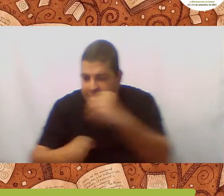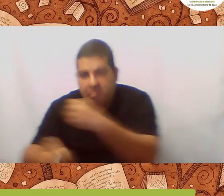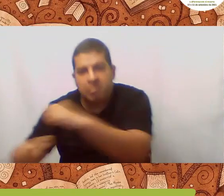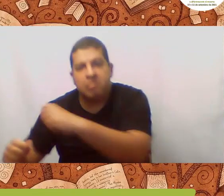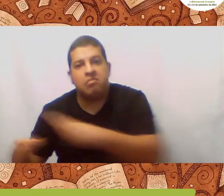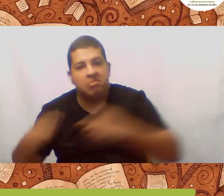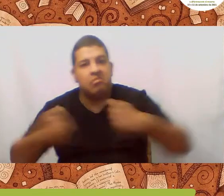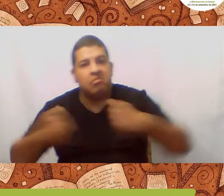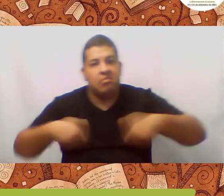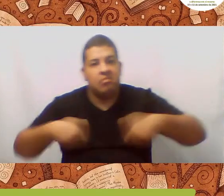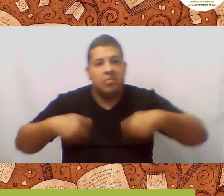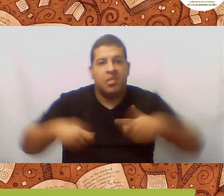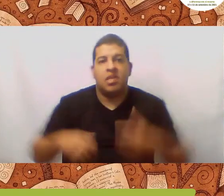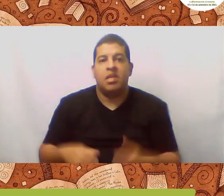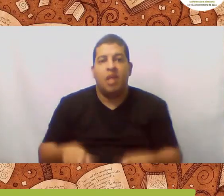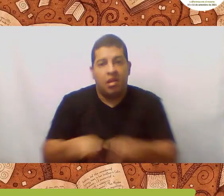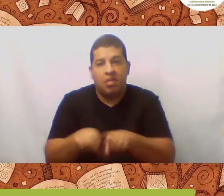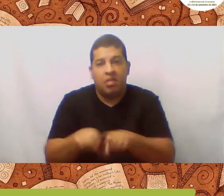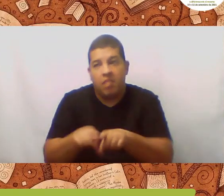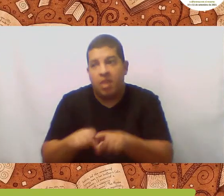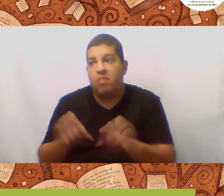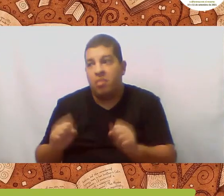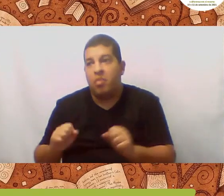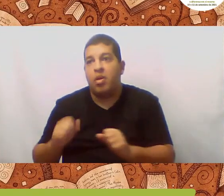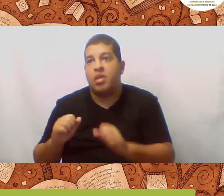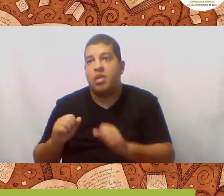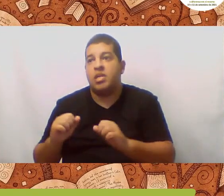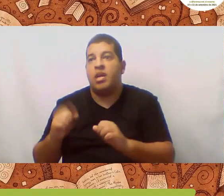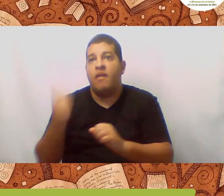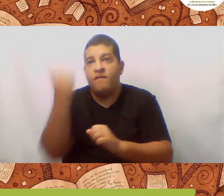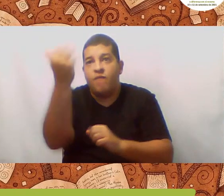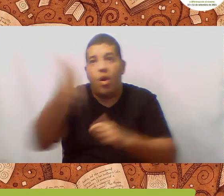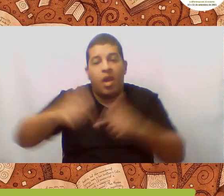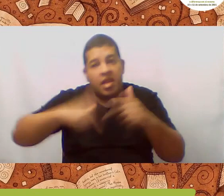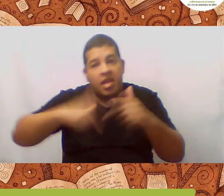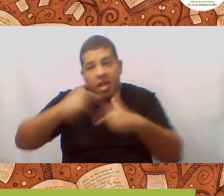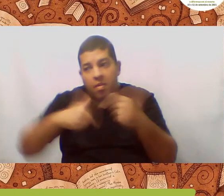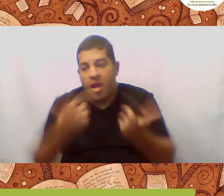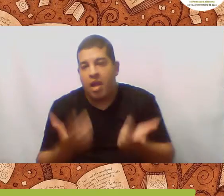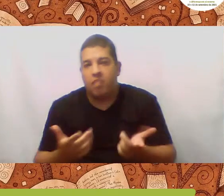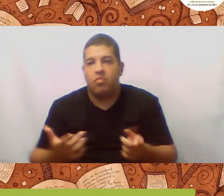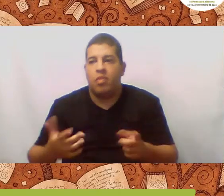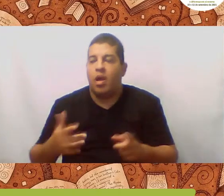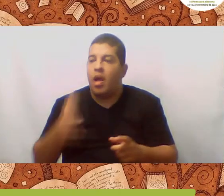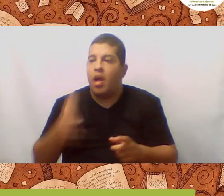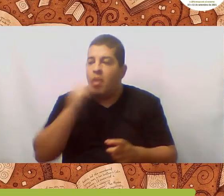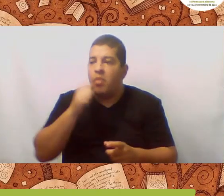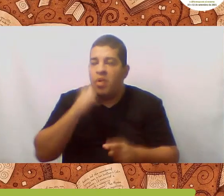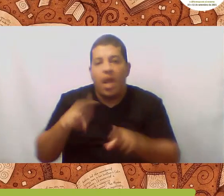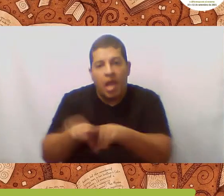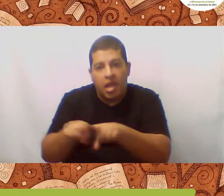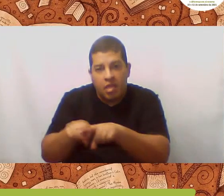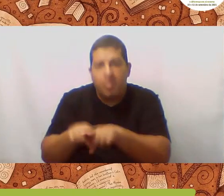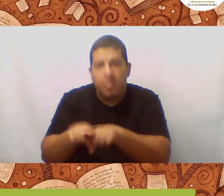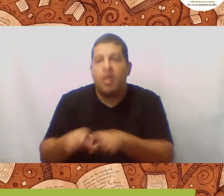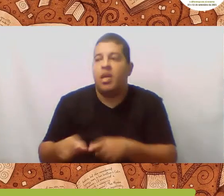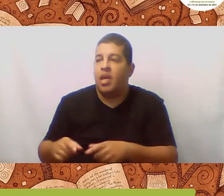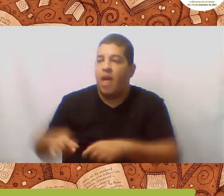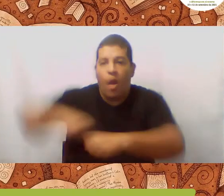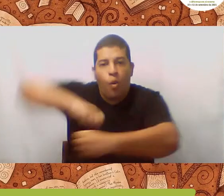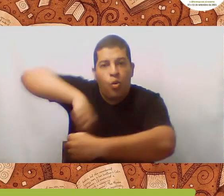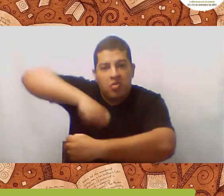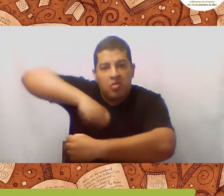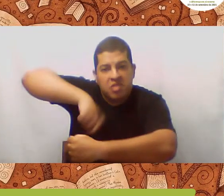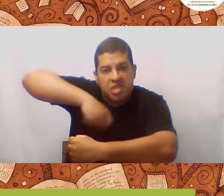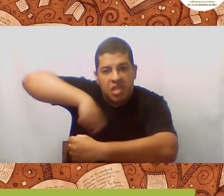ou fora. Elas, ao mesmo tempo, cuidam da cozinha, elas cuidam dos estudos das crianças, elas cuidam